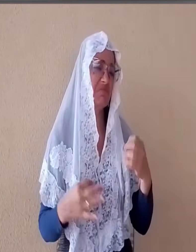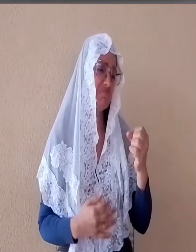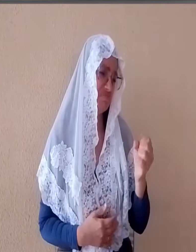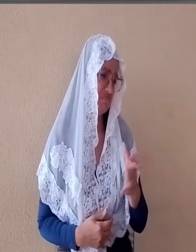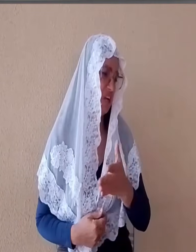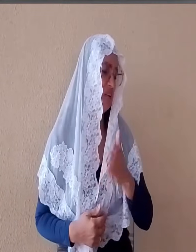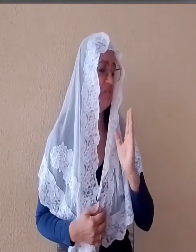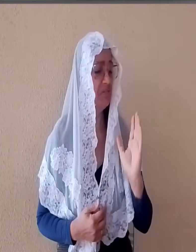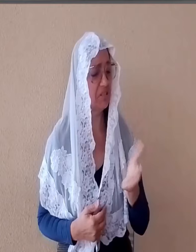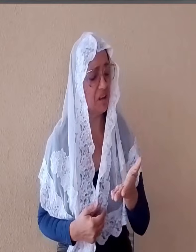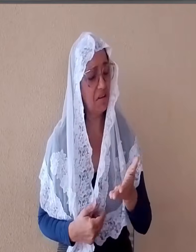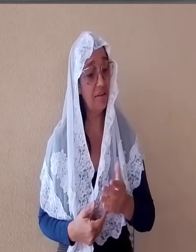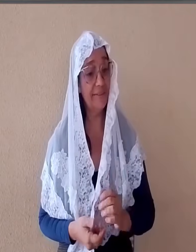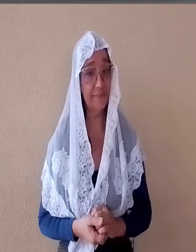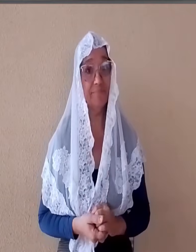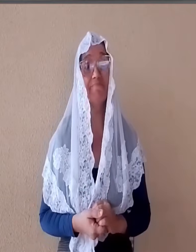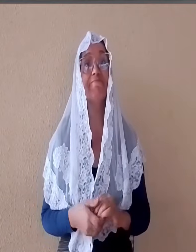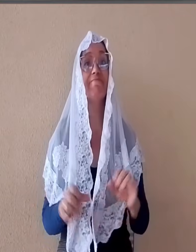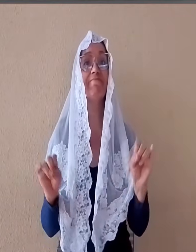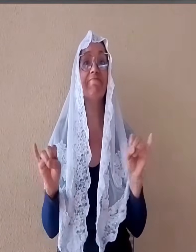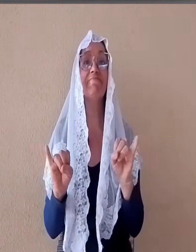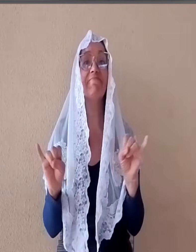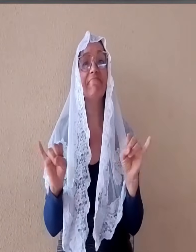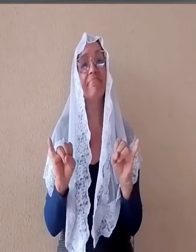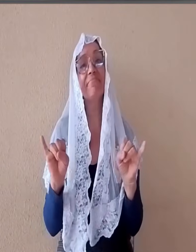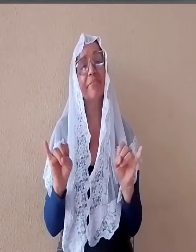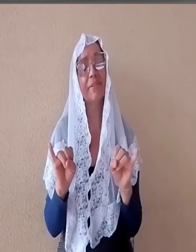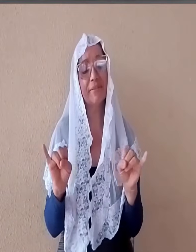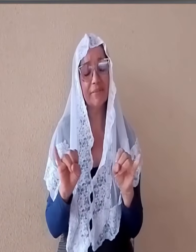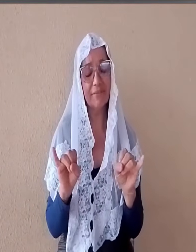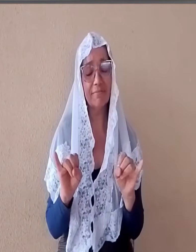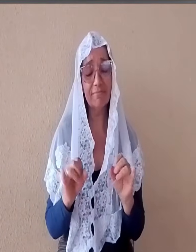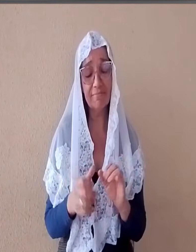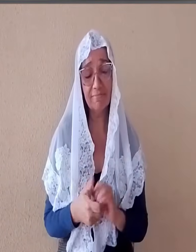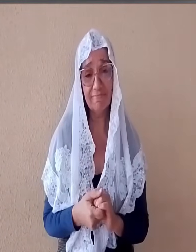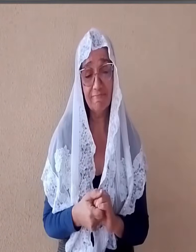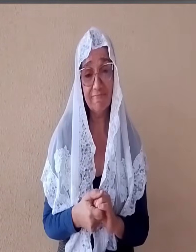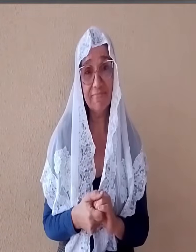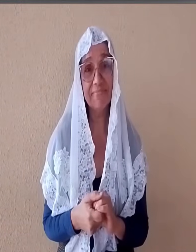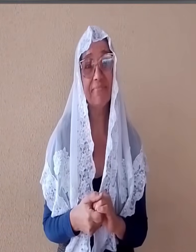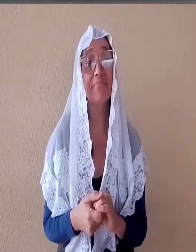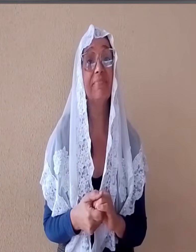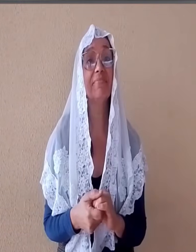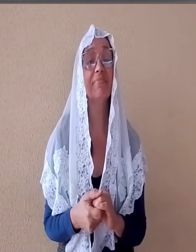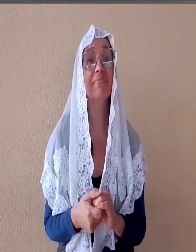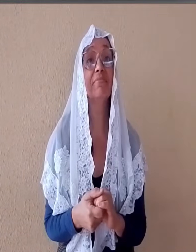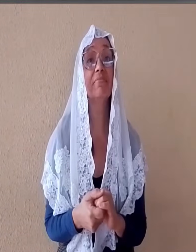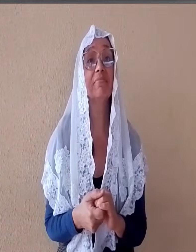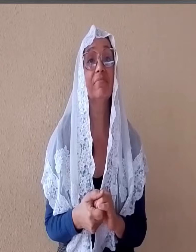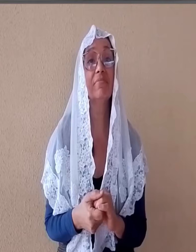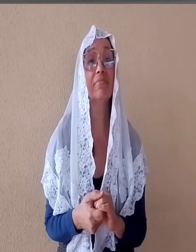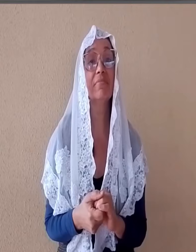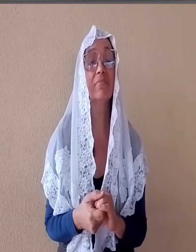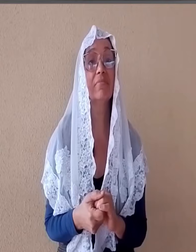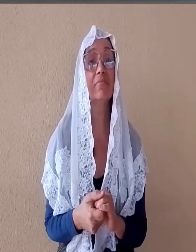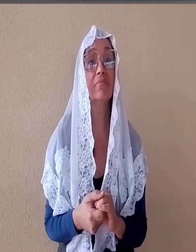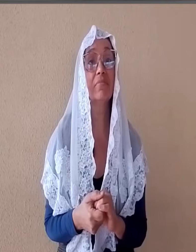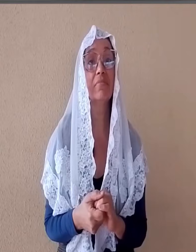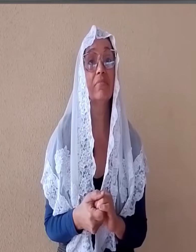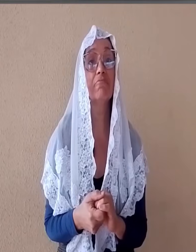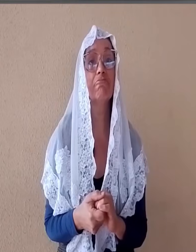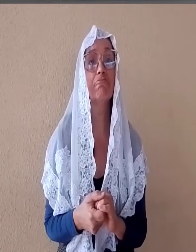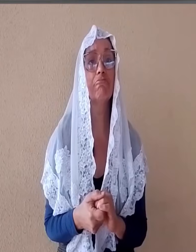glória ao nome do Senhor, nada, irmão, para na frente dele. A guerra que você se